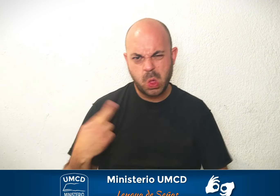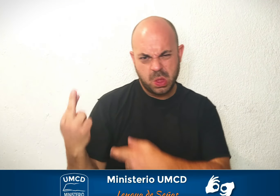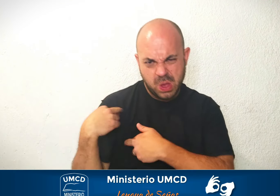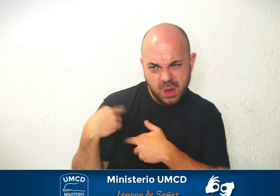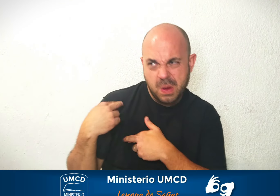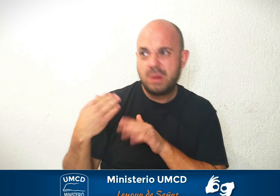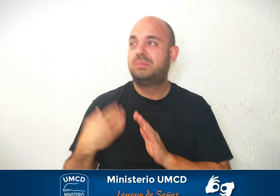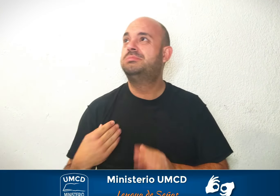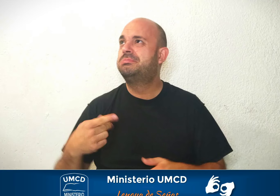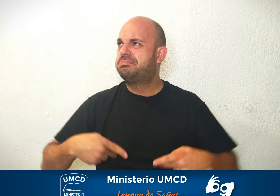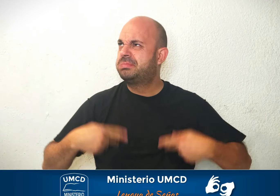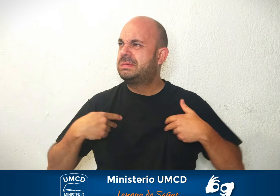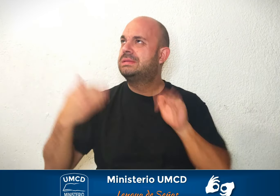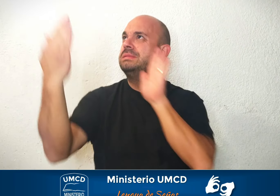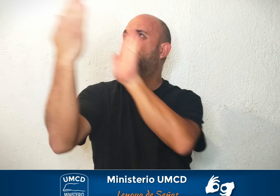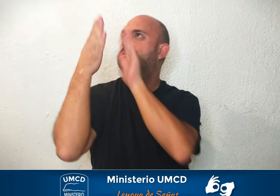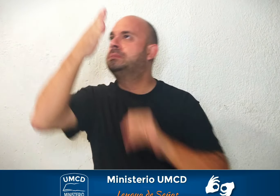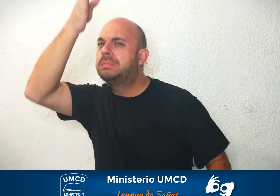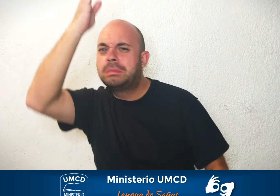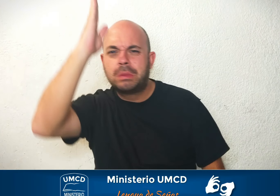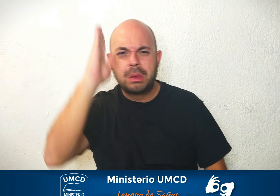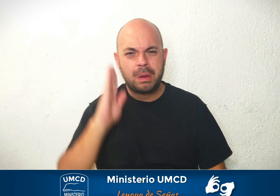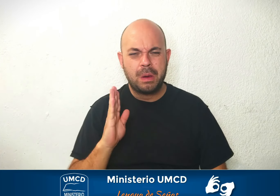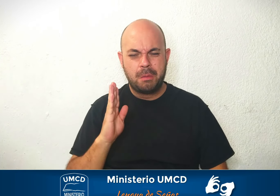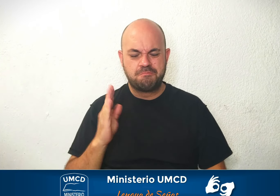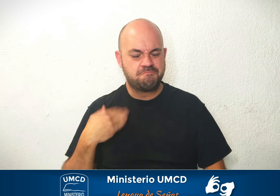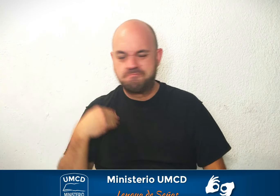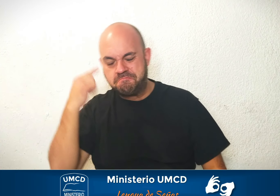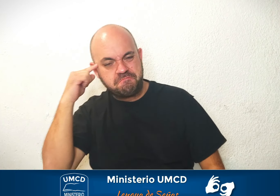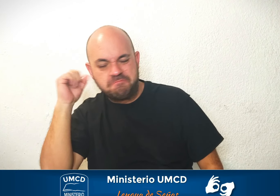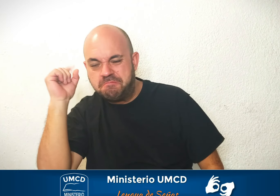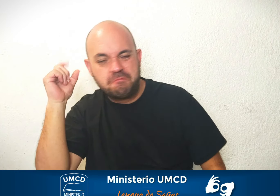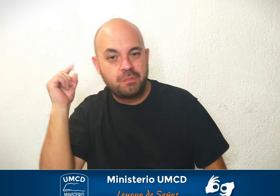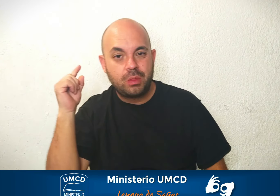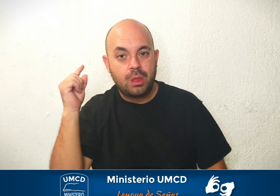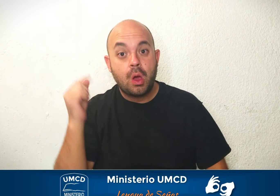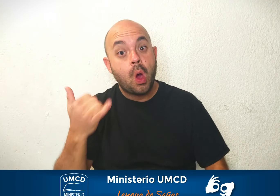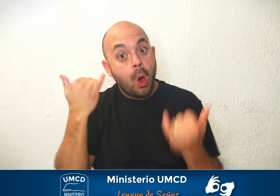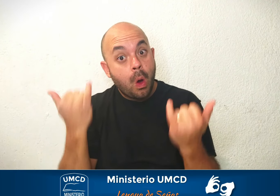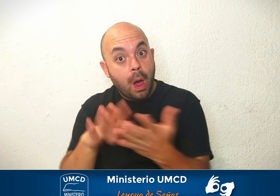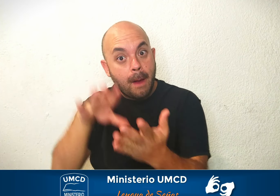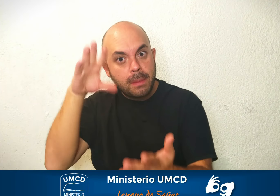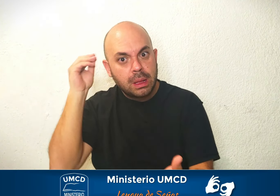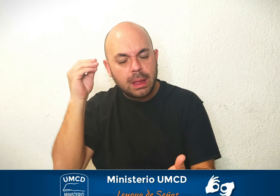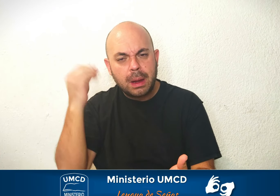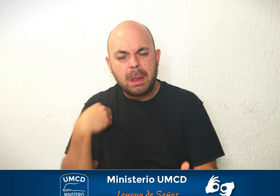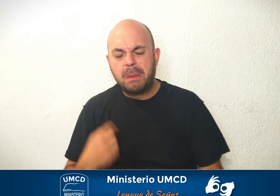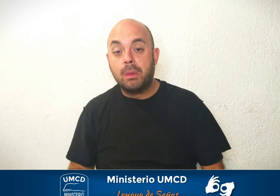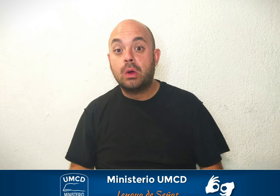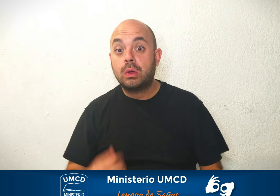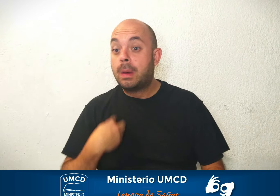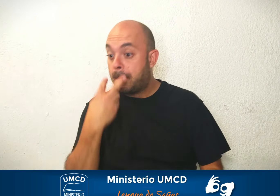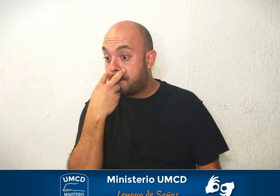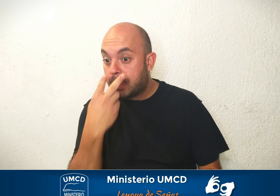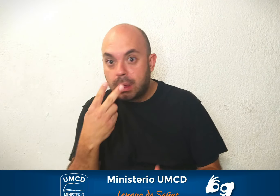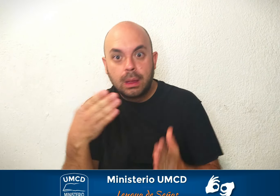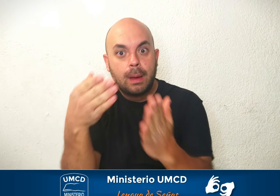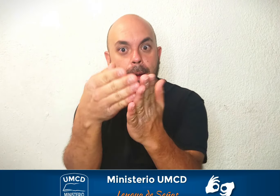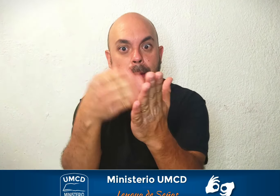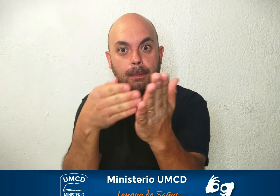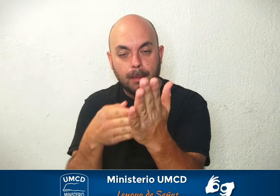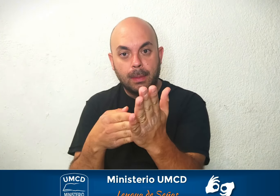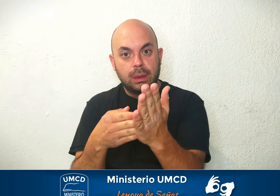¿Qué responsabilidades y qué derechos me da esta nueva posición? ¿Cómo vamos a enfrentar